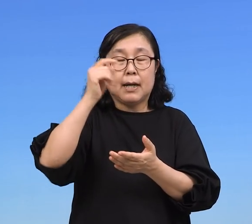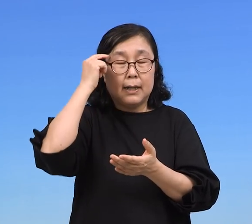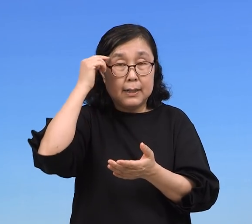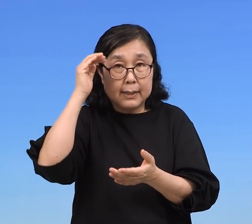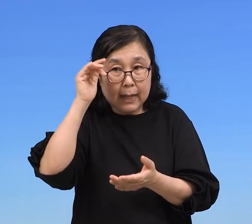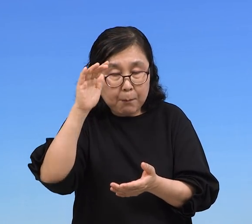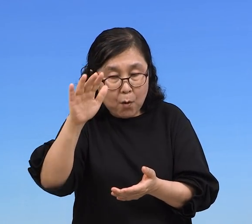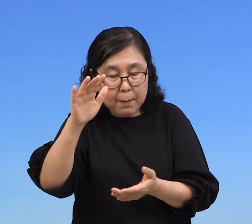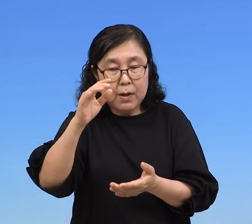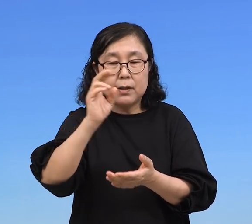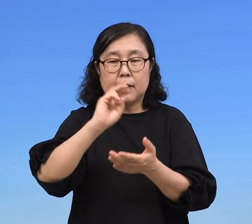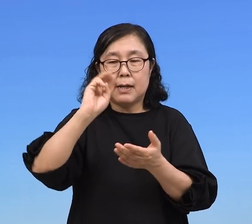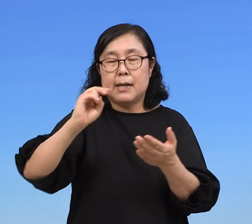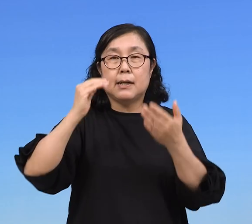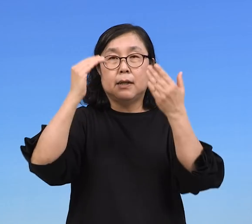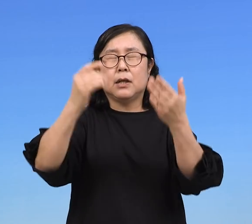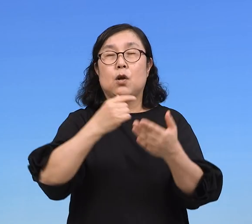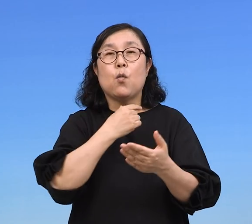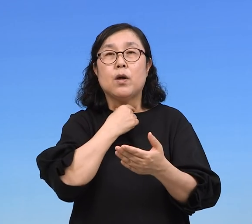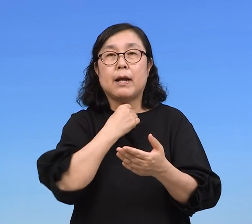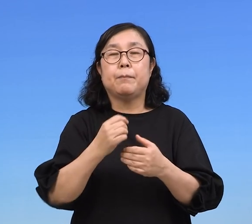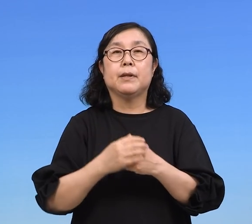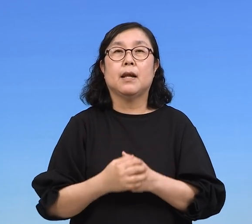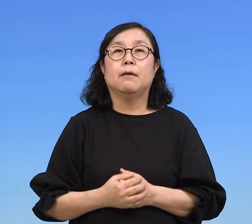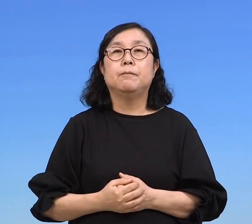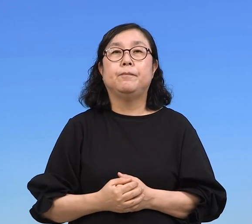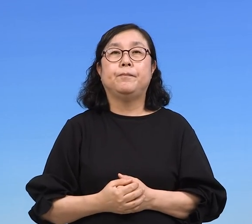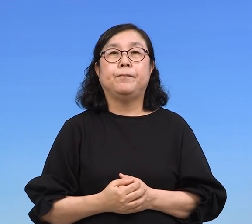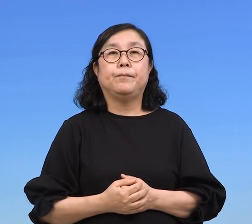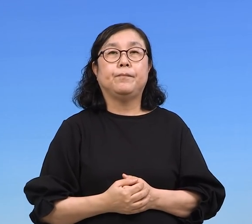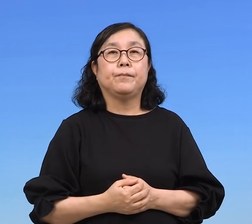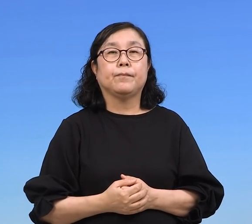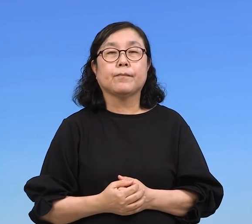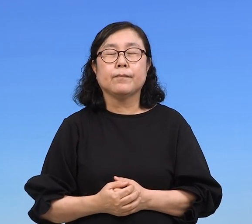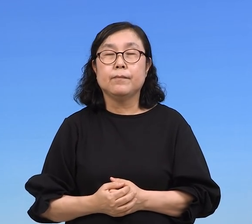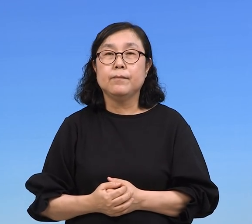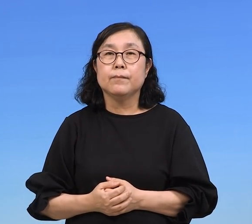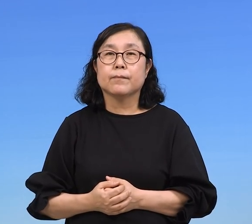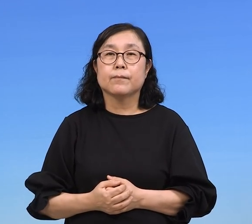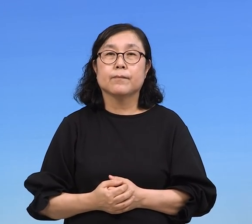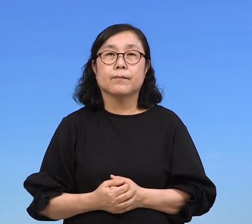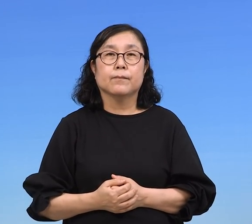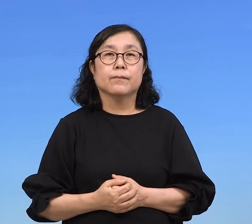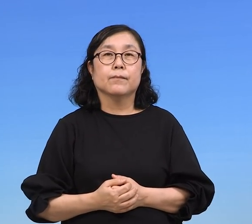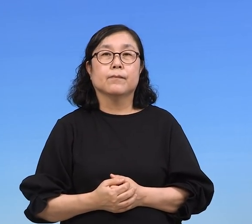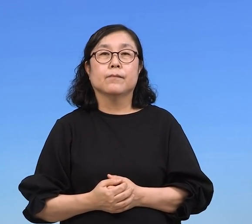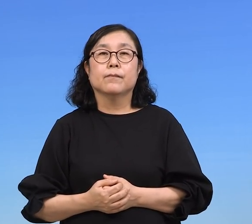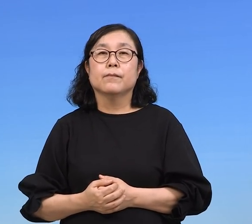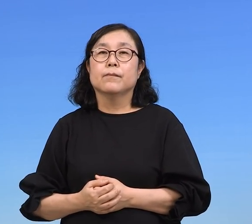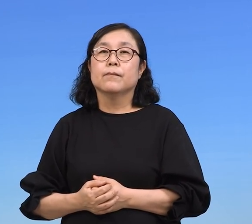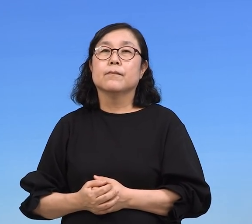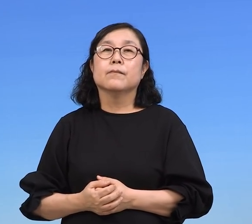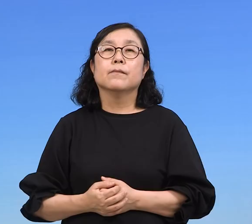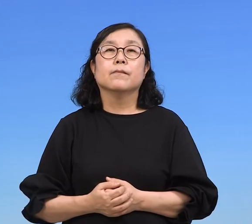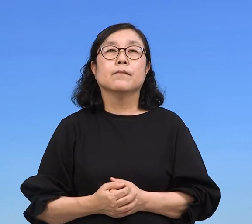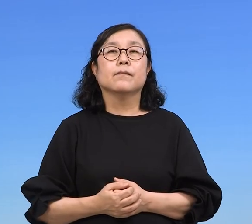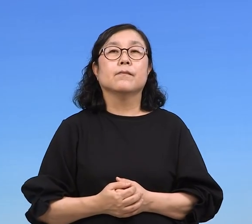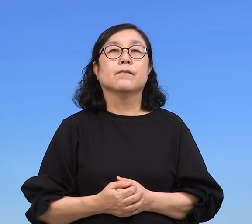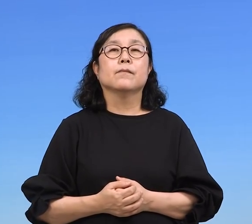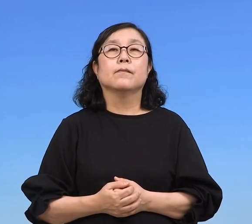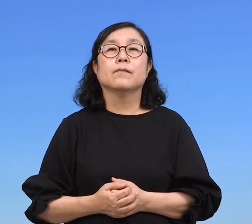십자가를 사모하면서 이렇게 찬양하기 원합니다. 우리 죄 위해 죽으신 주.